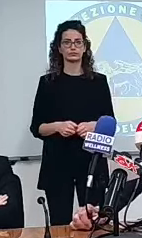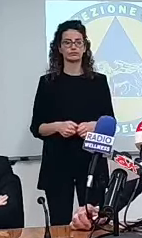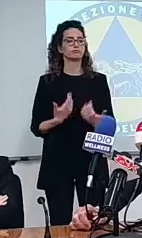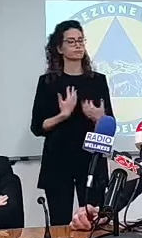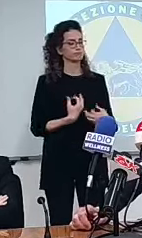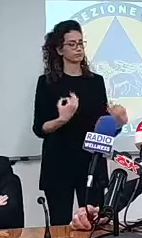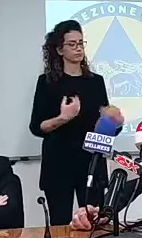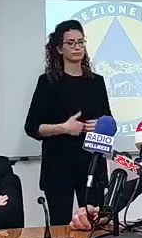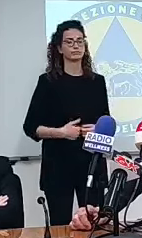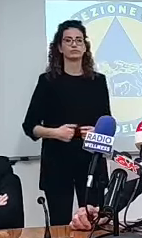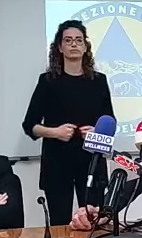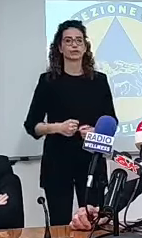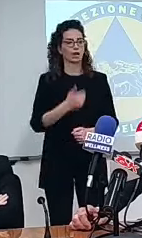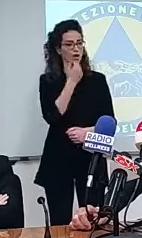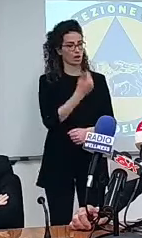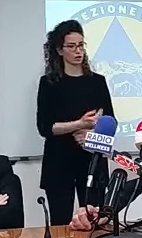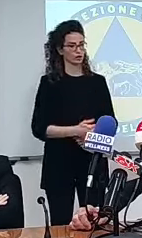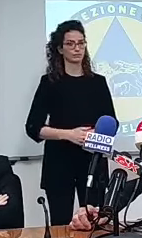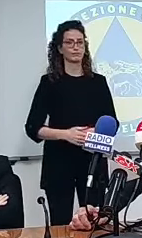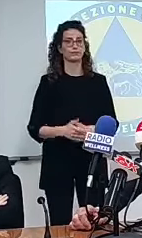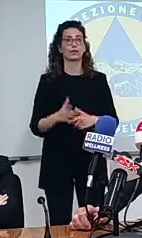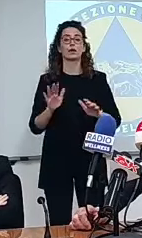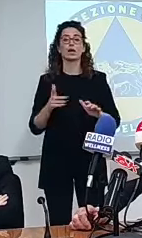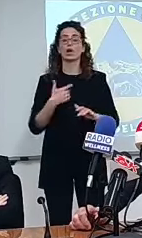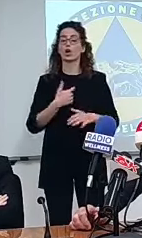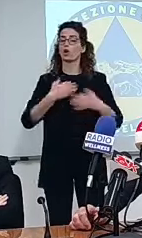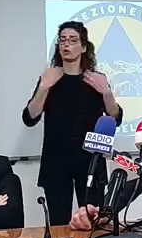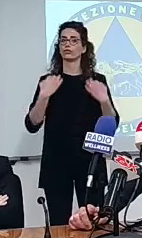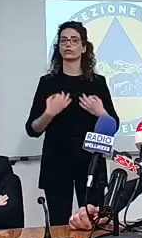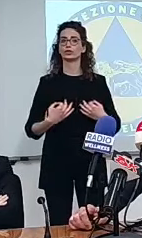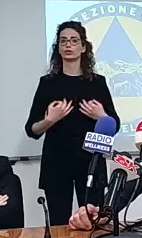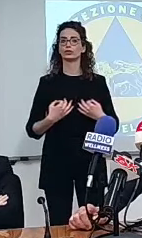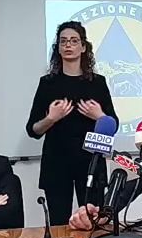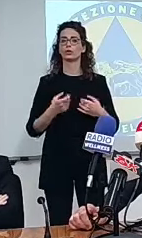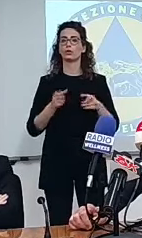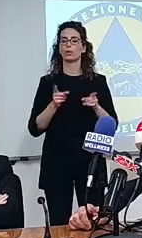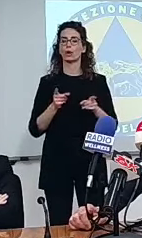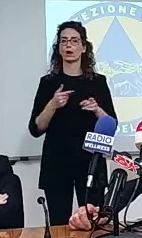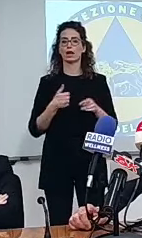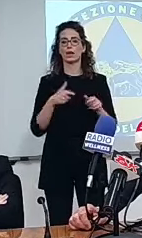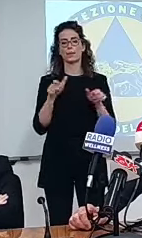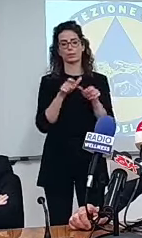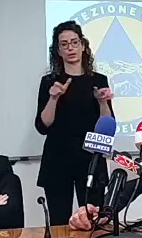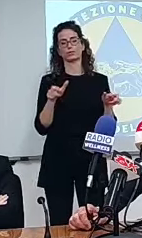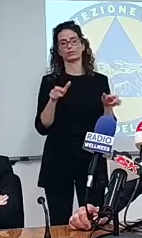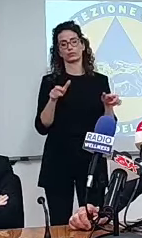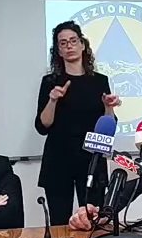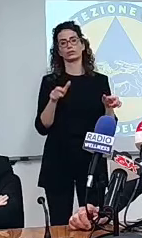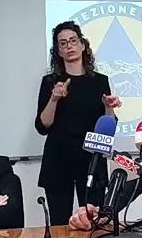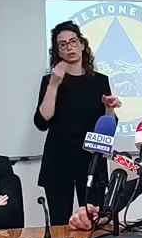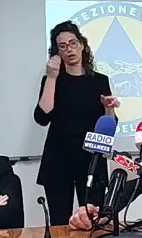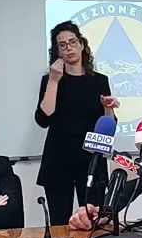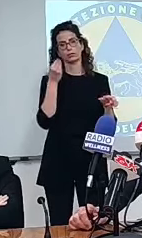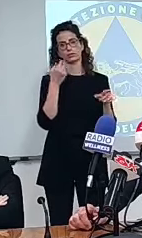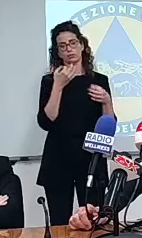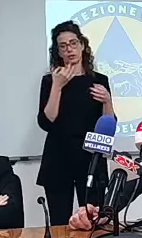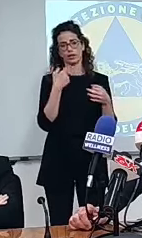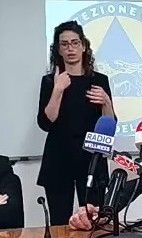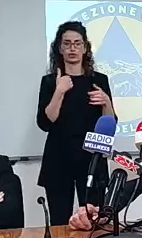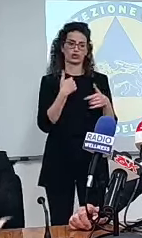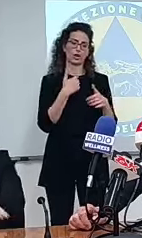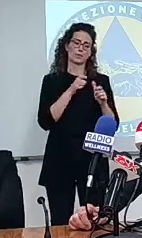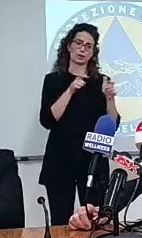Bene, grazie. Grazie. Però io sono convinto che persone di buon senso, che ci sono sia la maggioranza